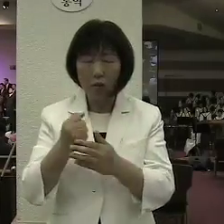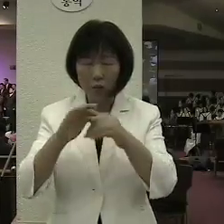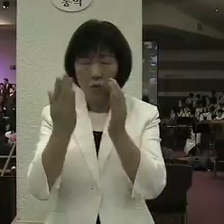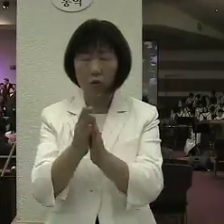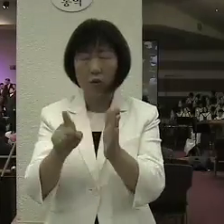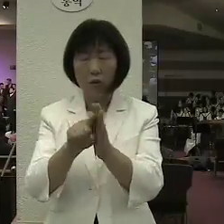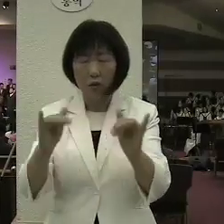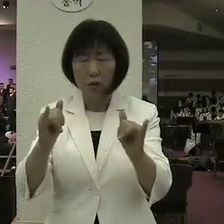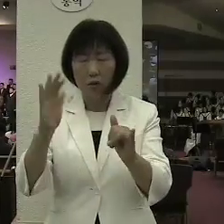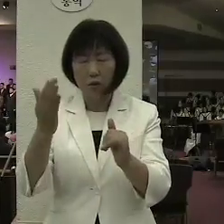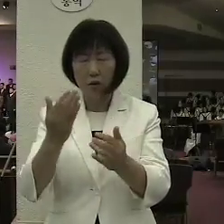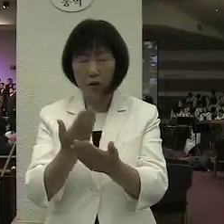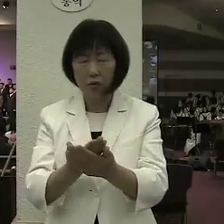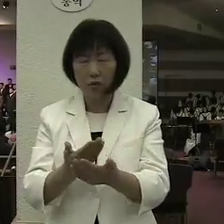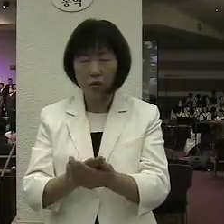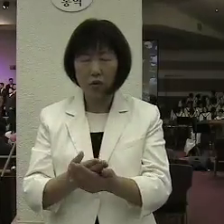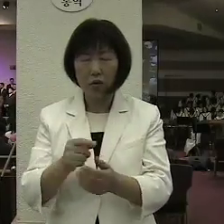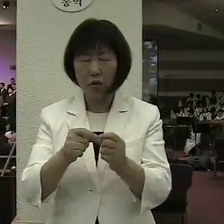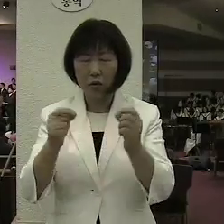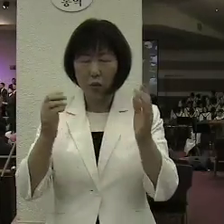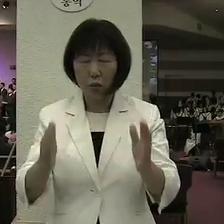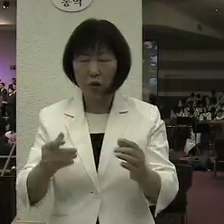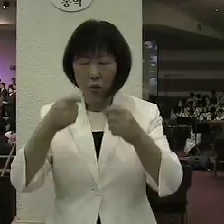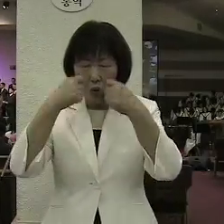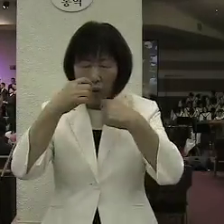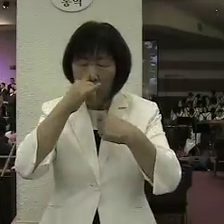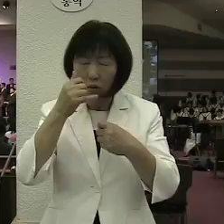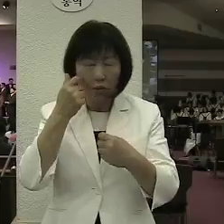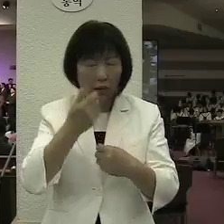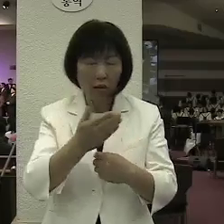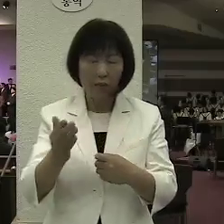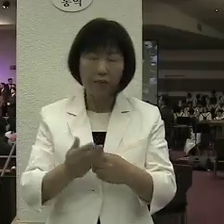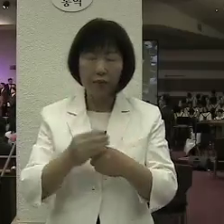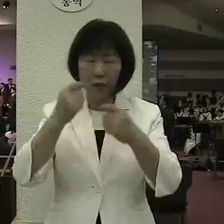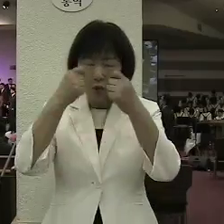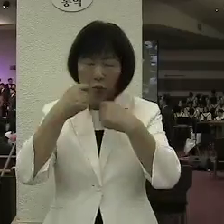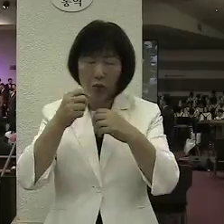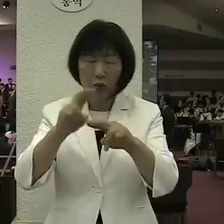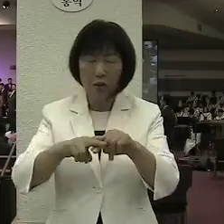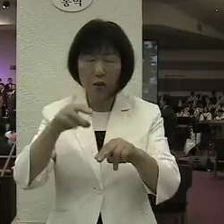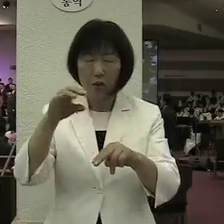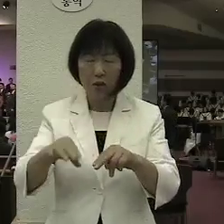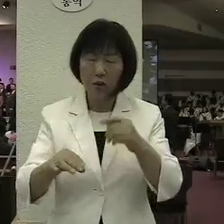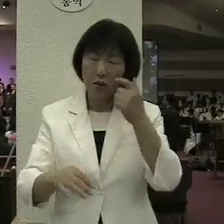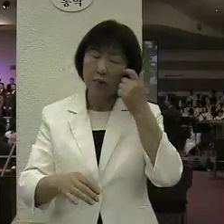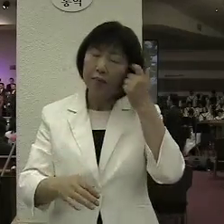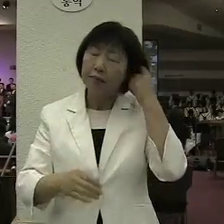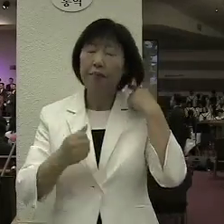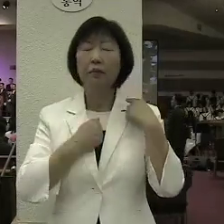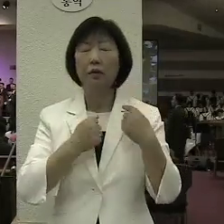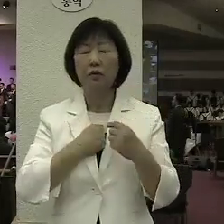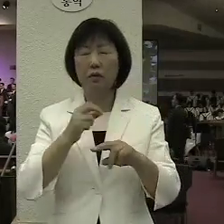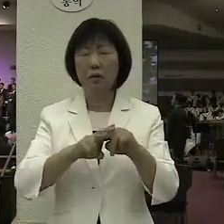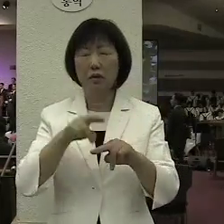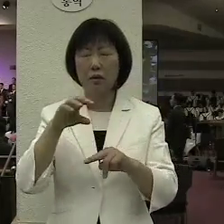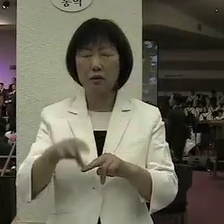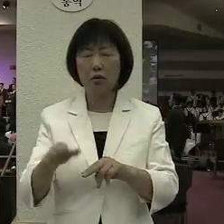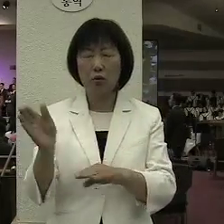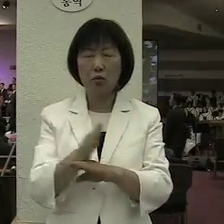하나님과 그의 어린 양 예수님을 바라봅니다. 죽임 당하신 어린 양, 그리고 이기신